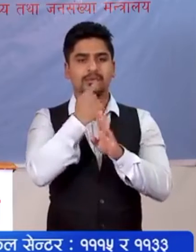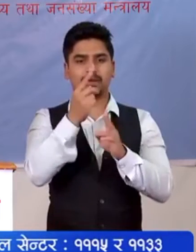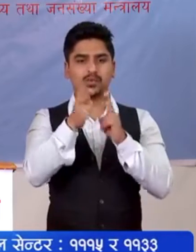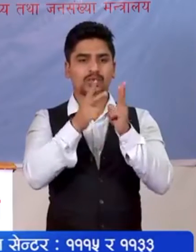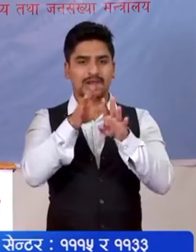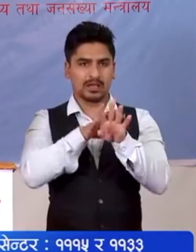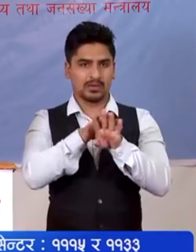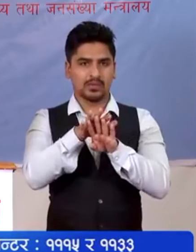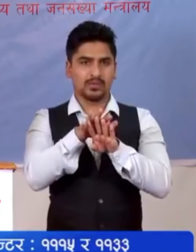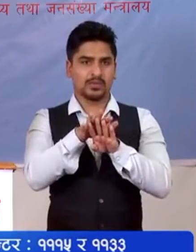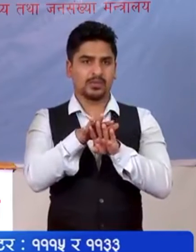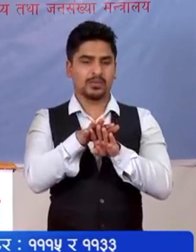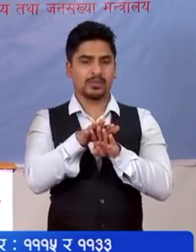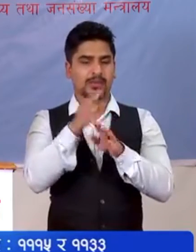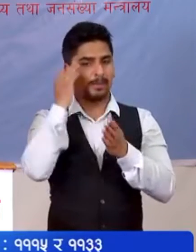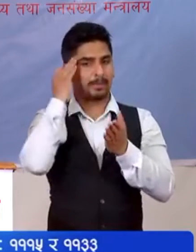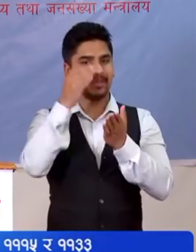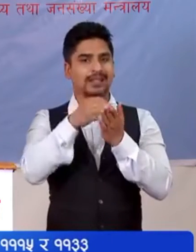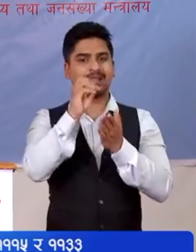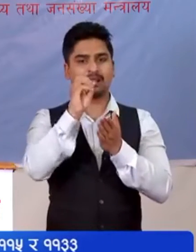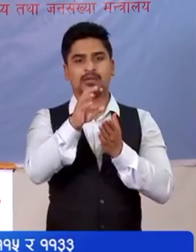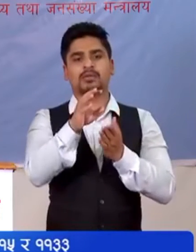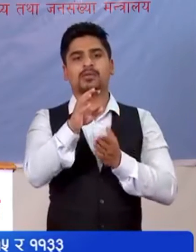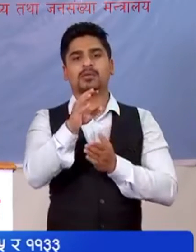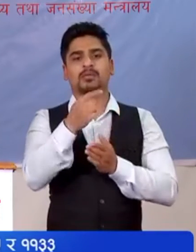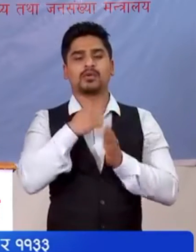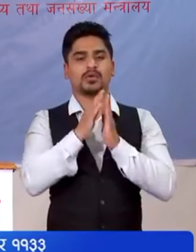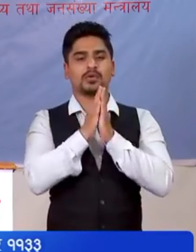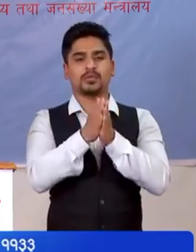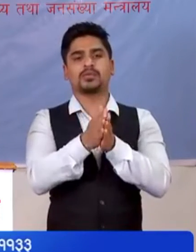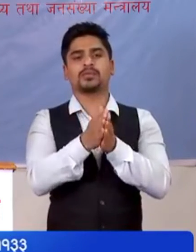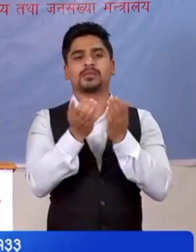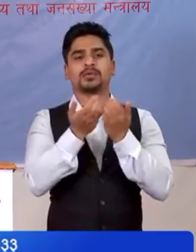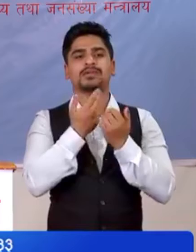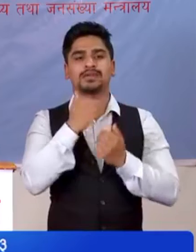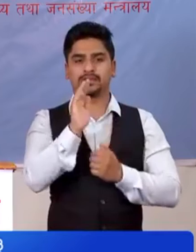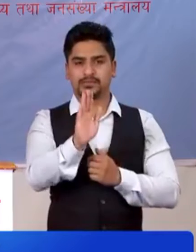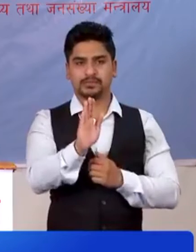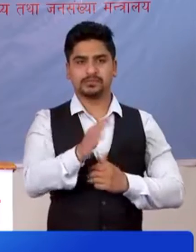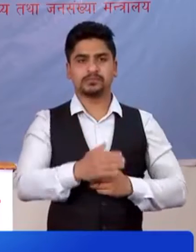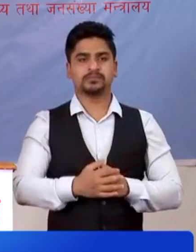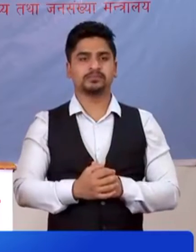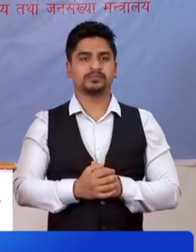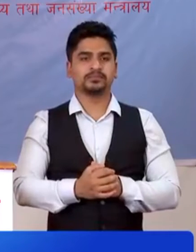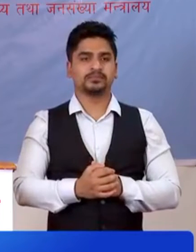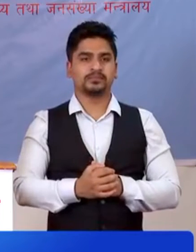भनेका कुराहरूमा ख्याल गरिदिनु हुन अनुरोध गर्न चाहन्छु।